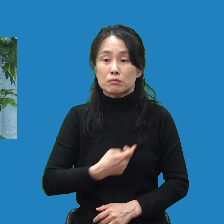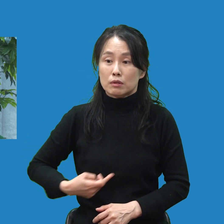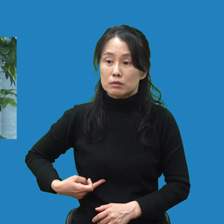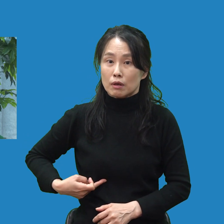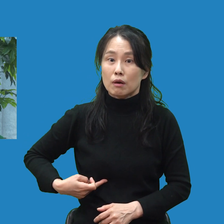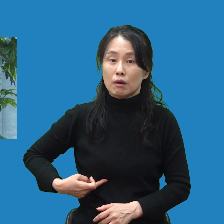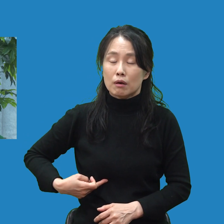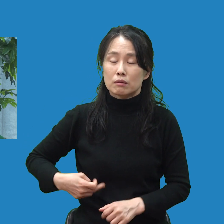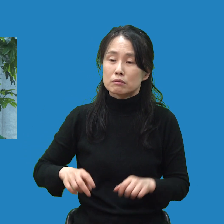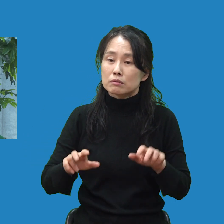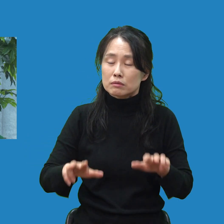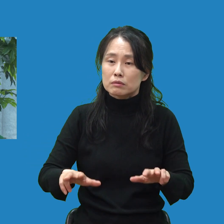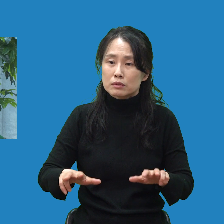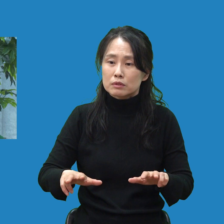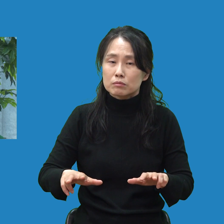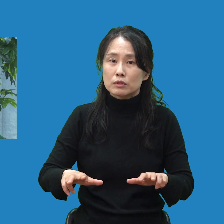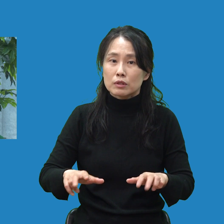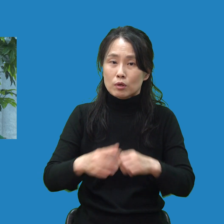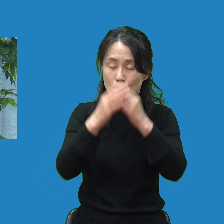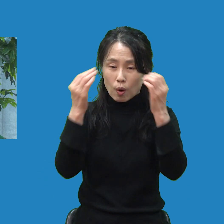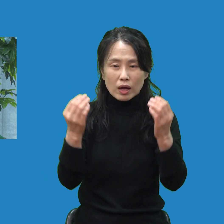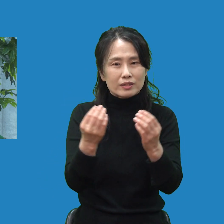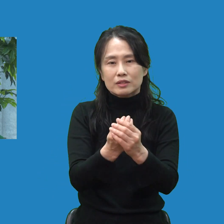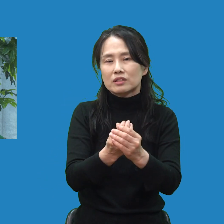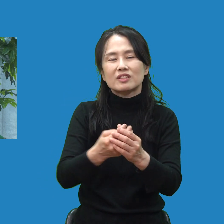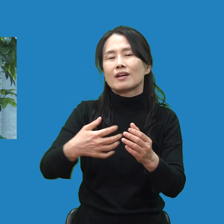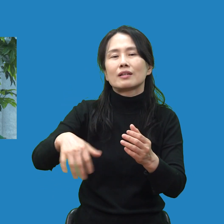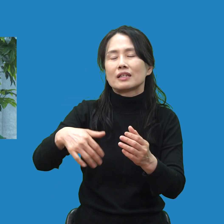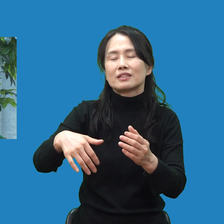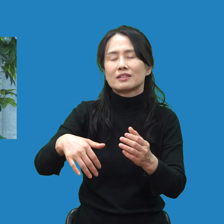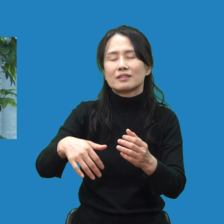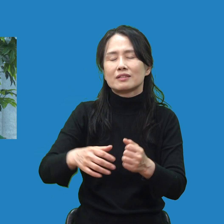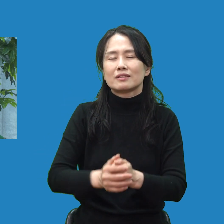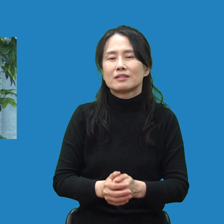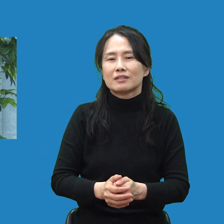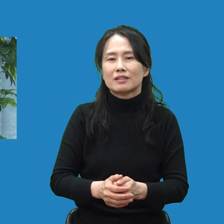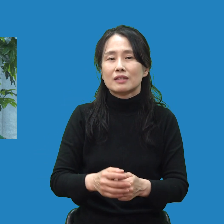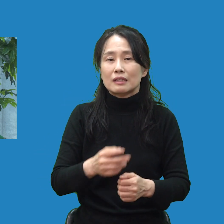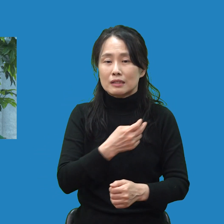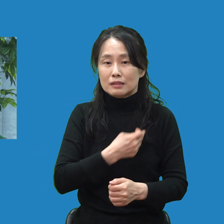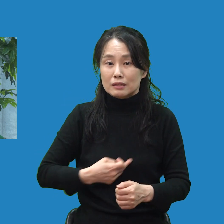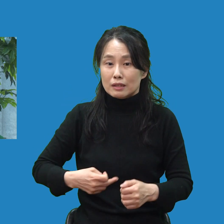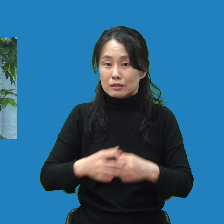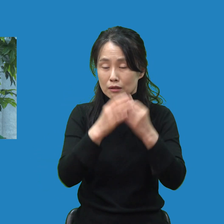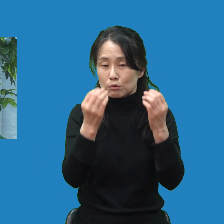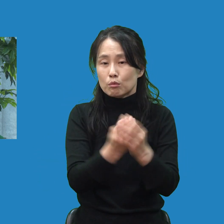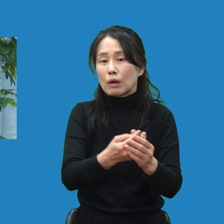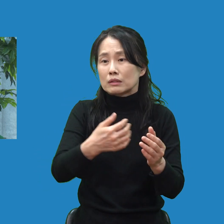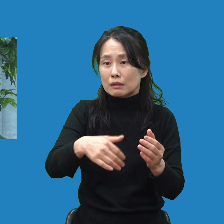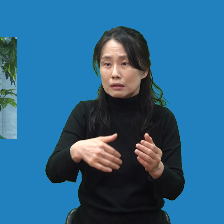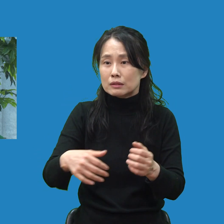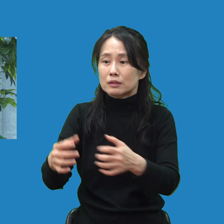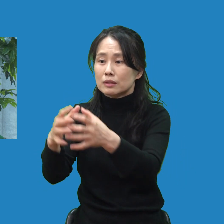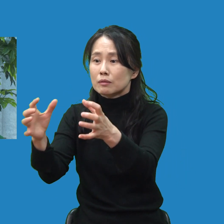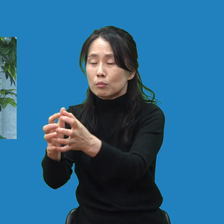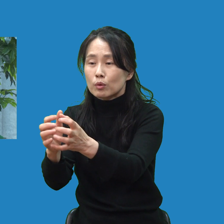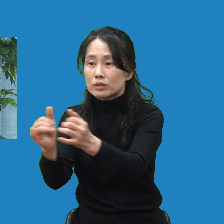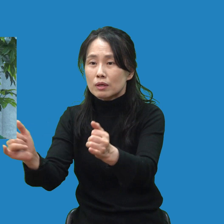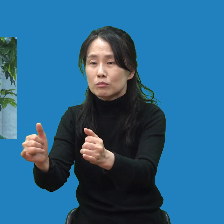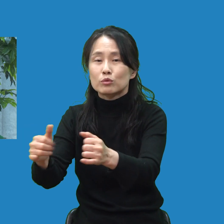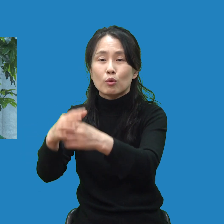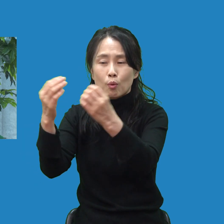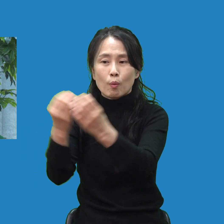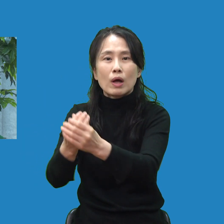이 시점에 완전했습니까? 제자들도 무리들처럼 불완전하기는 매한가지였습니다.